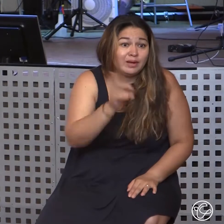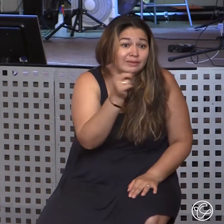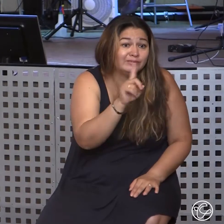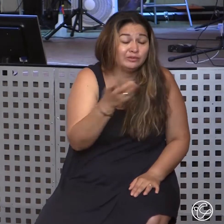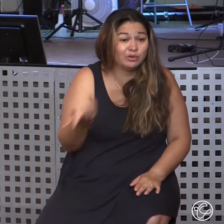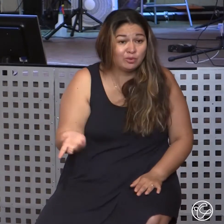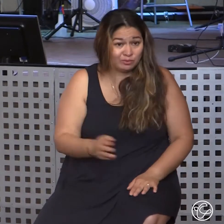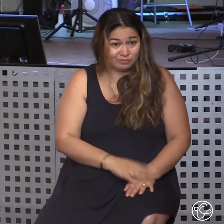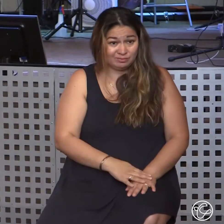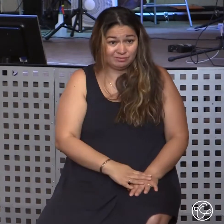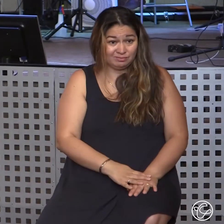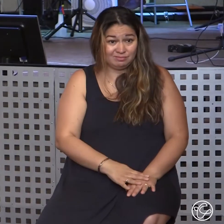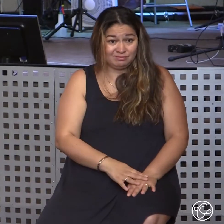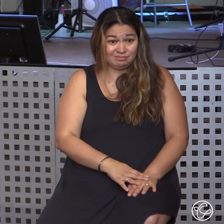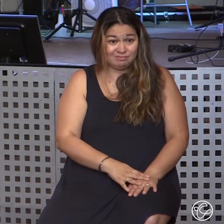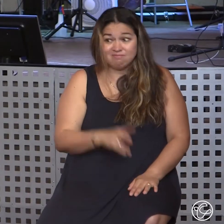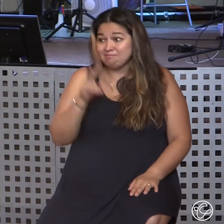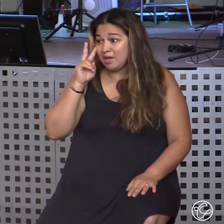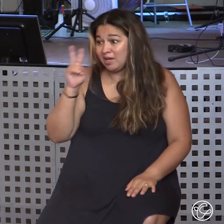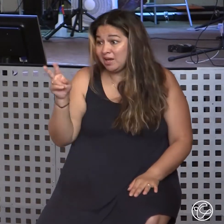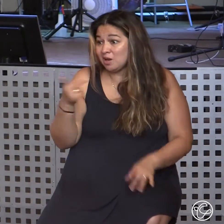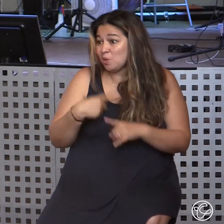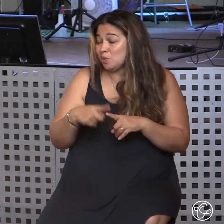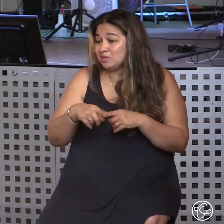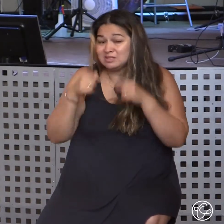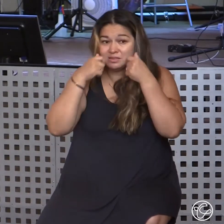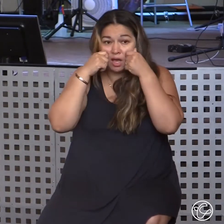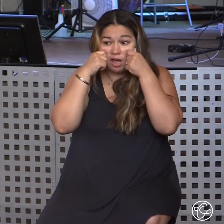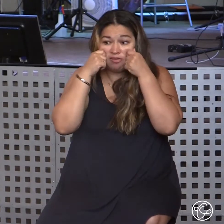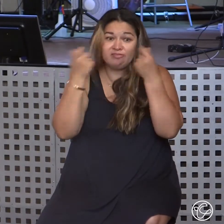poder ver algo que los ojos míos no están viendo,